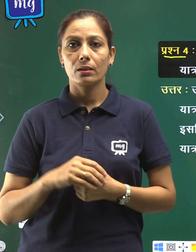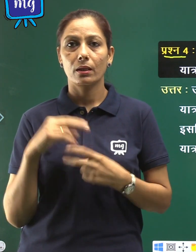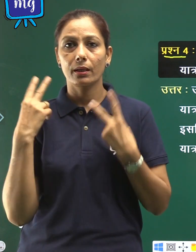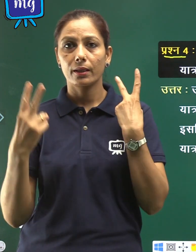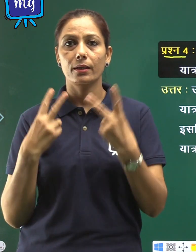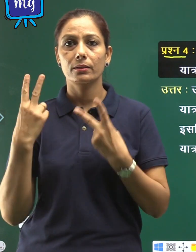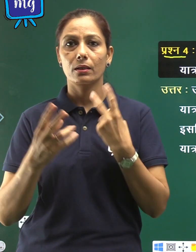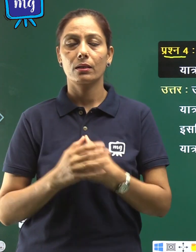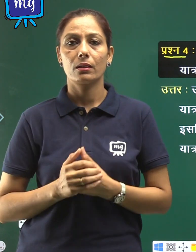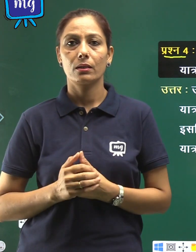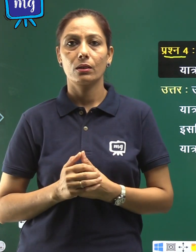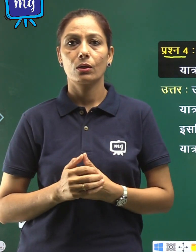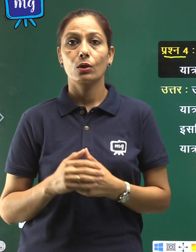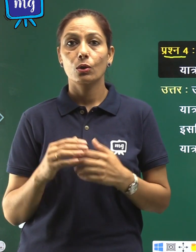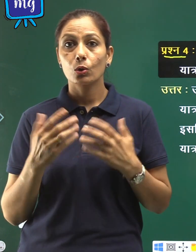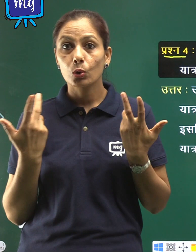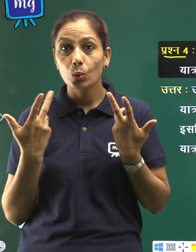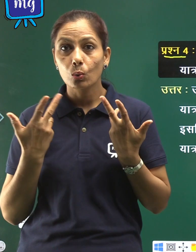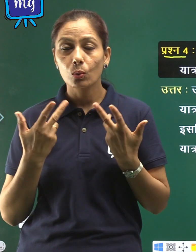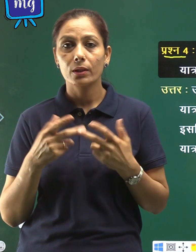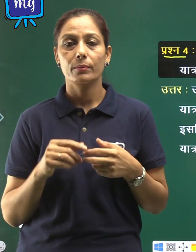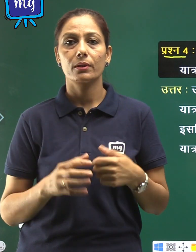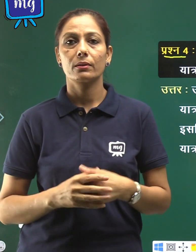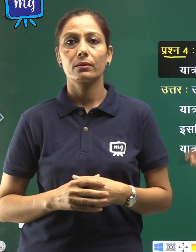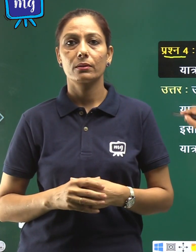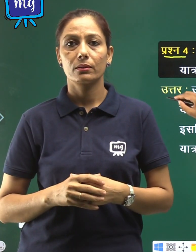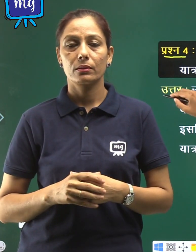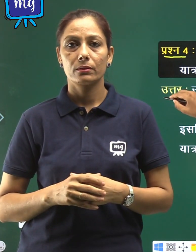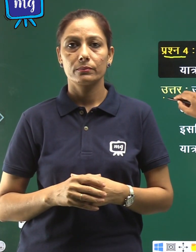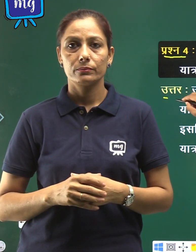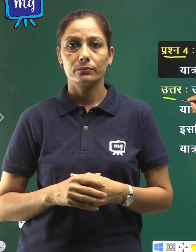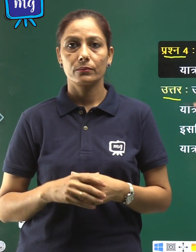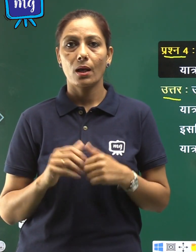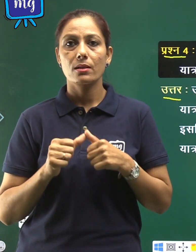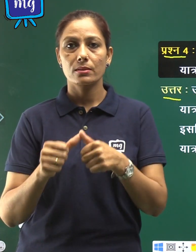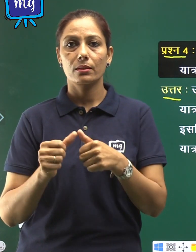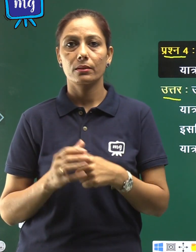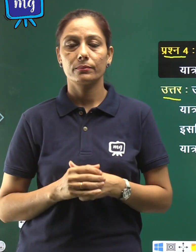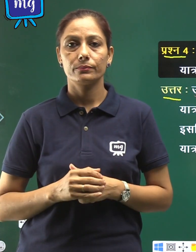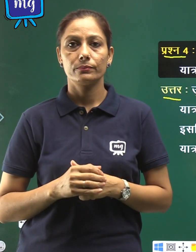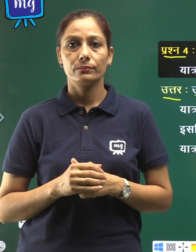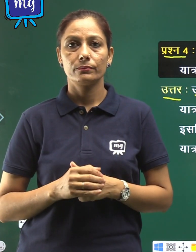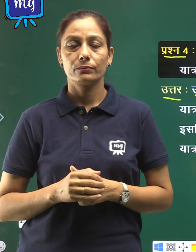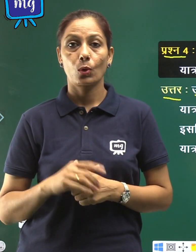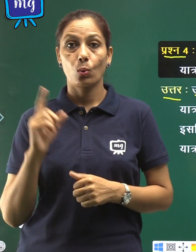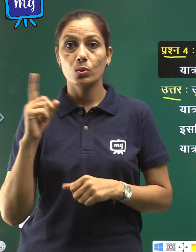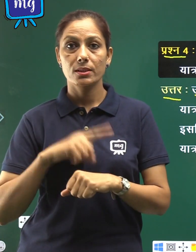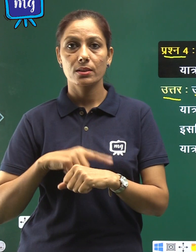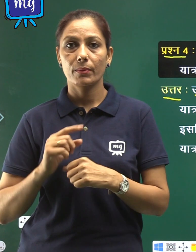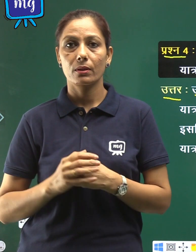यात्रा मैं क्यों करनी पड़ी कि उत्तर है उस